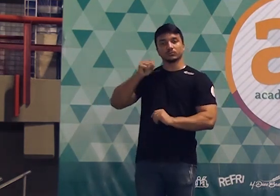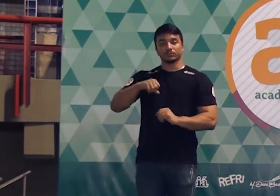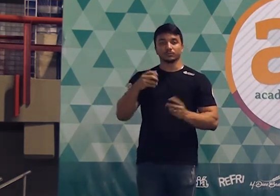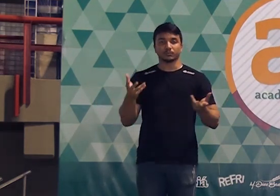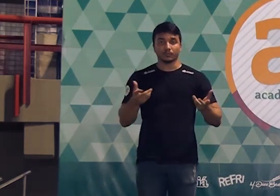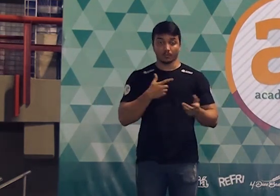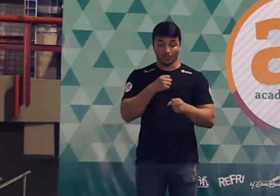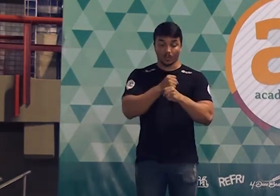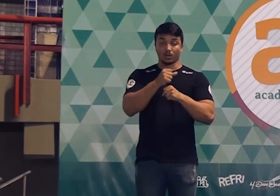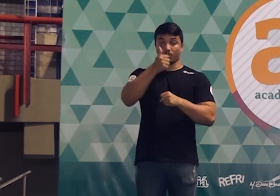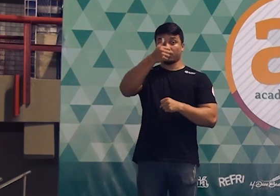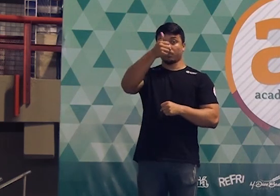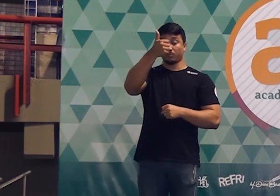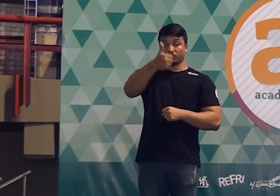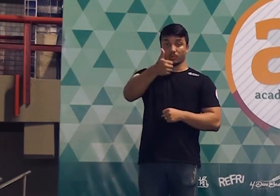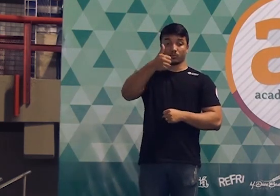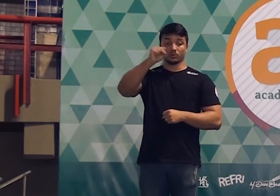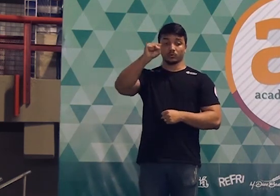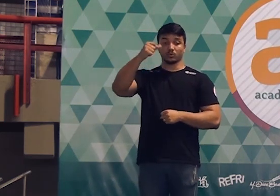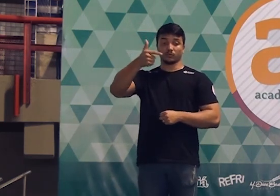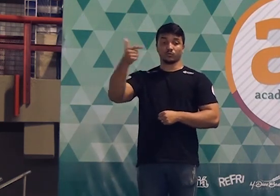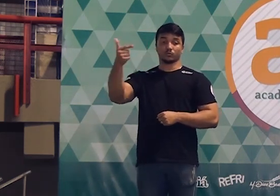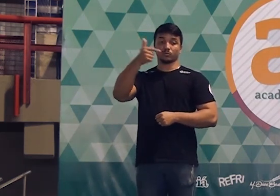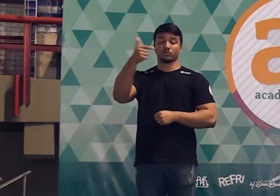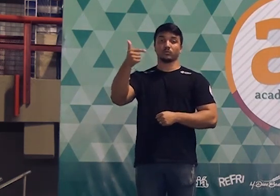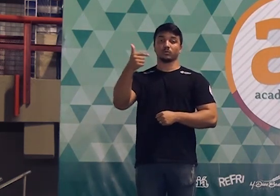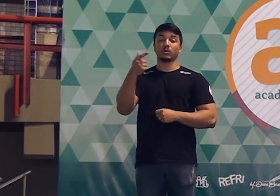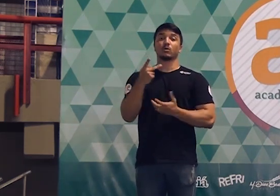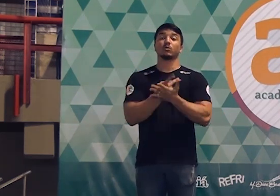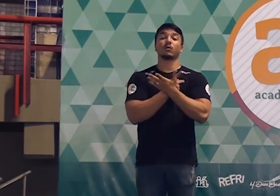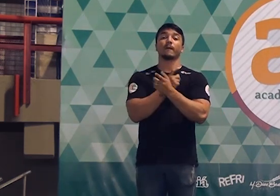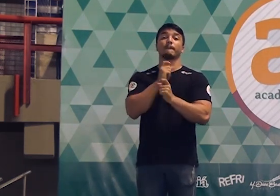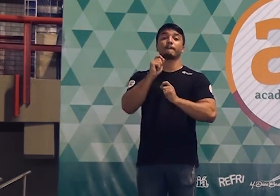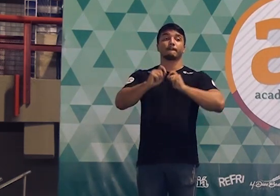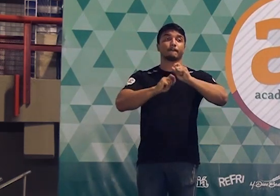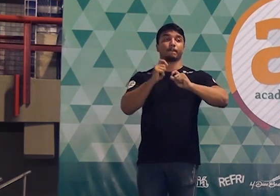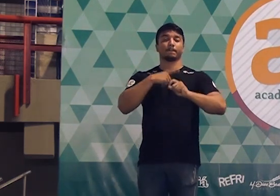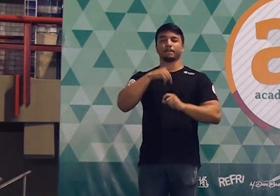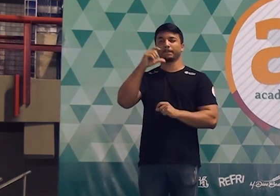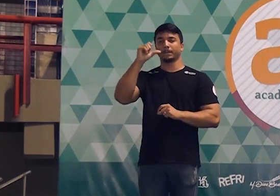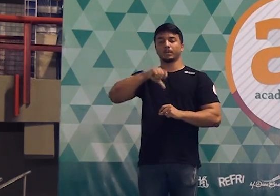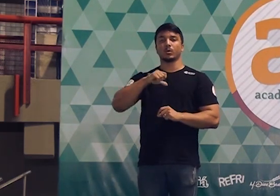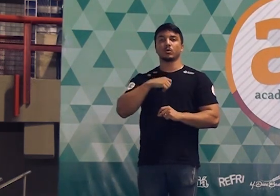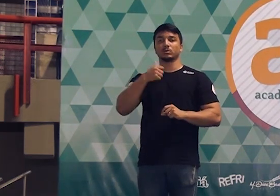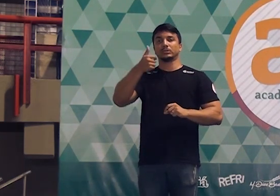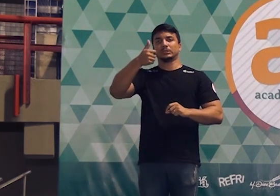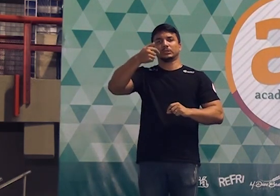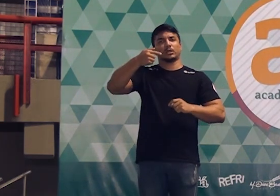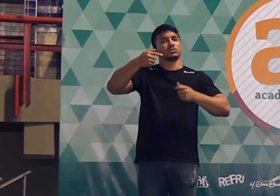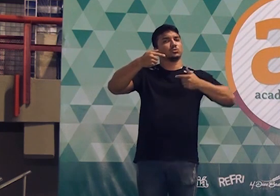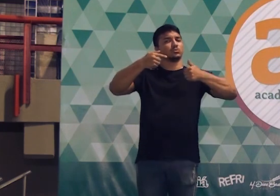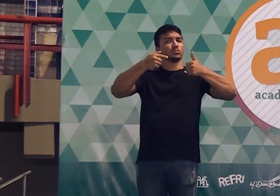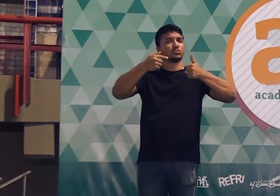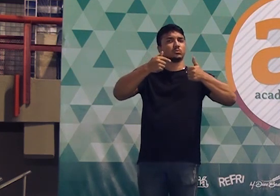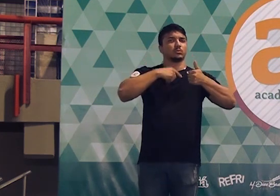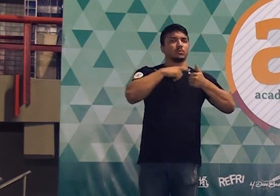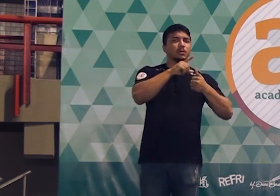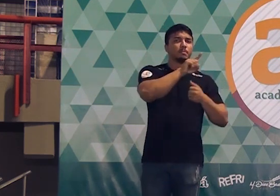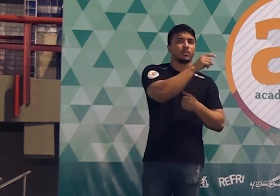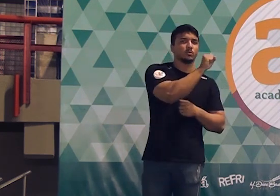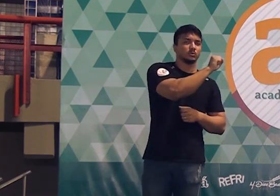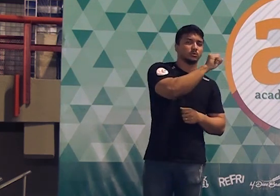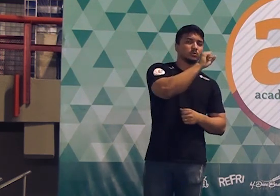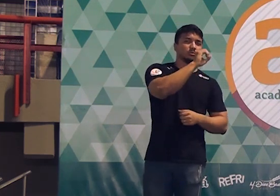gente. 1822, tão ruim quanto o 7-1 e quanto